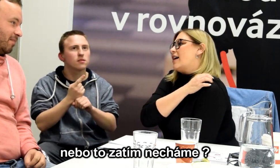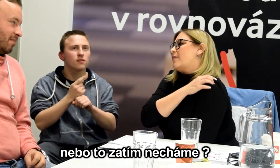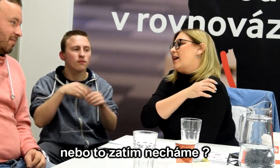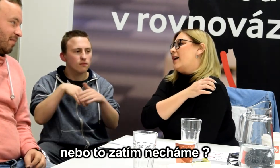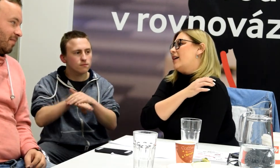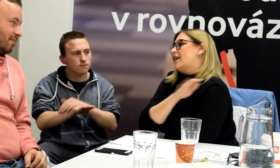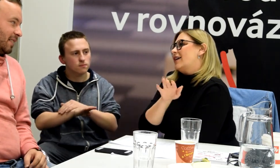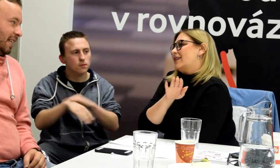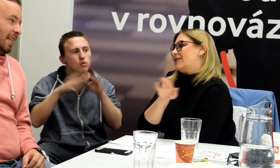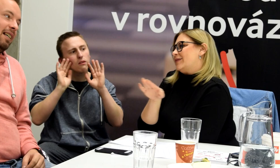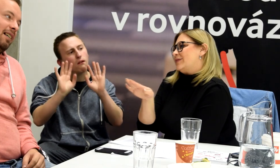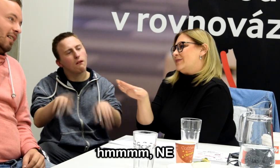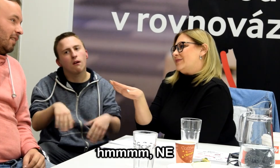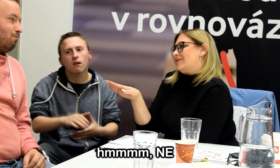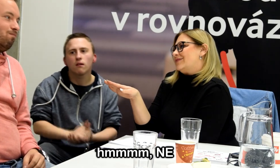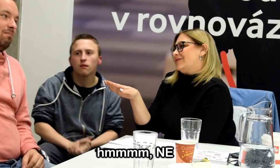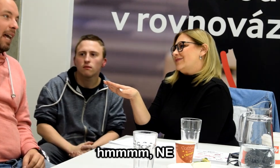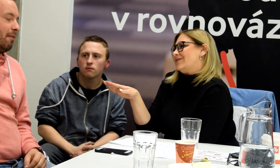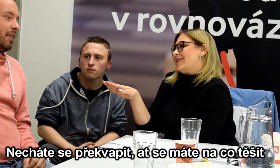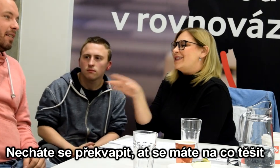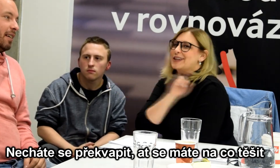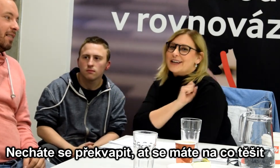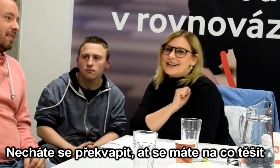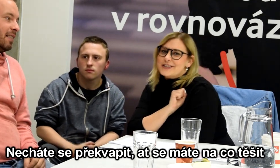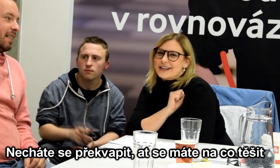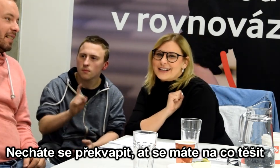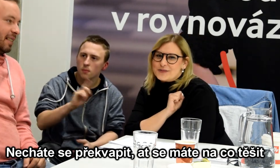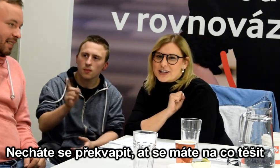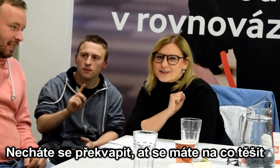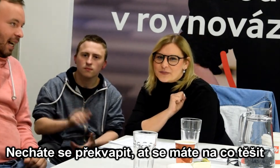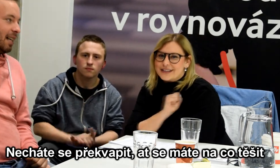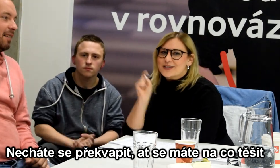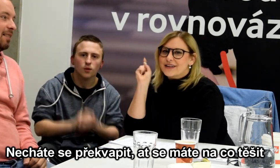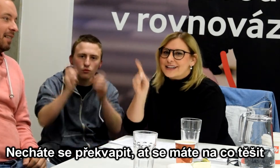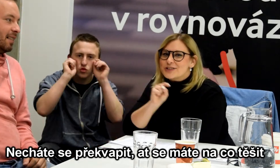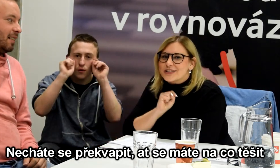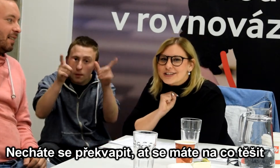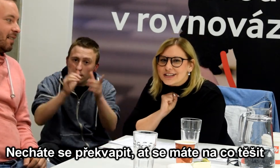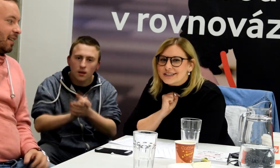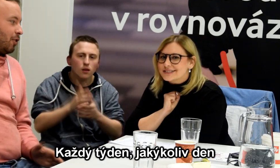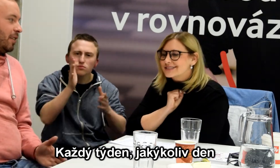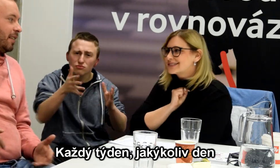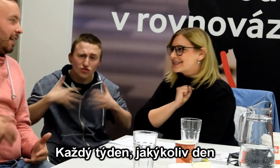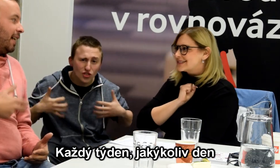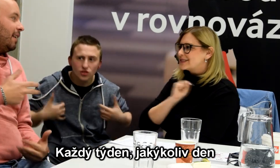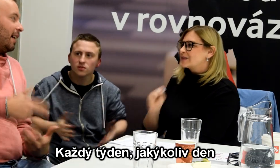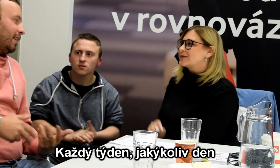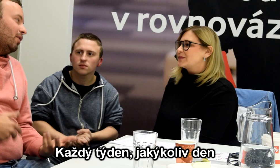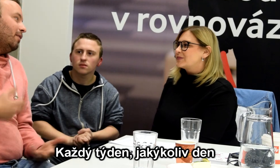necháme... Ne, vždycky... ať se necháte překvapit, ať se máte na co těšit. Každý týden, jakýkoliv den,